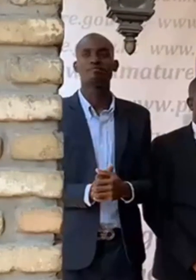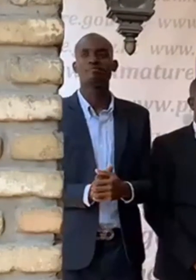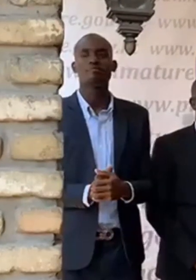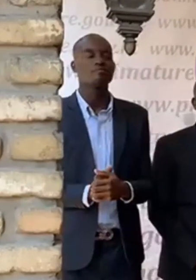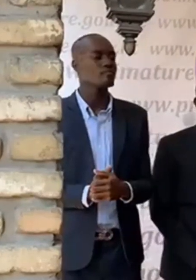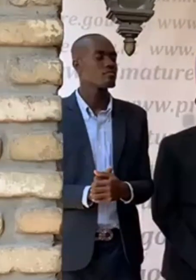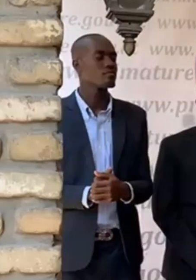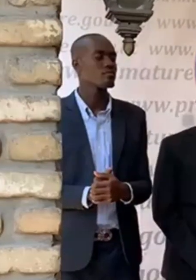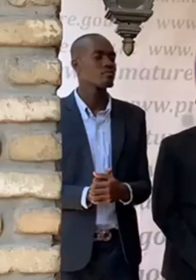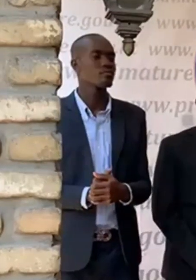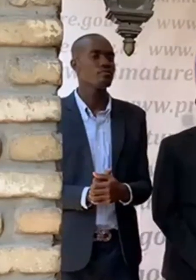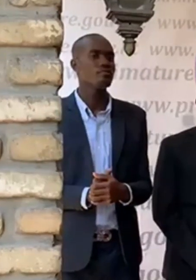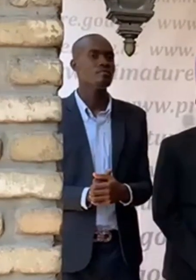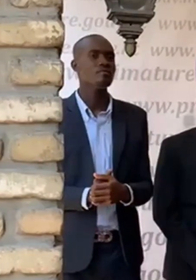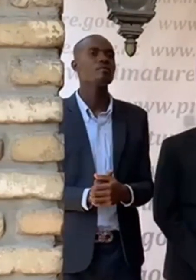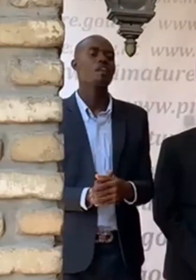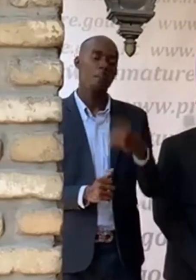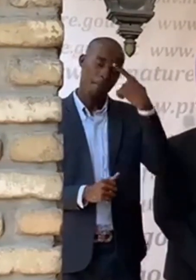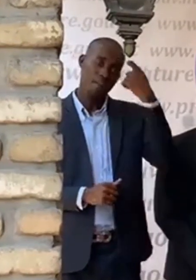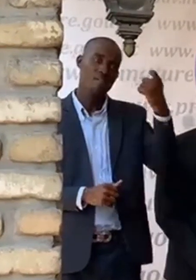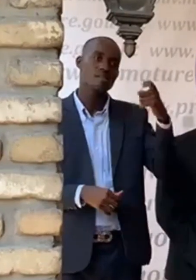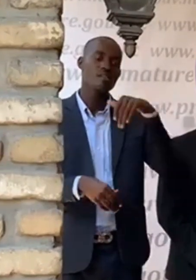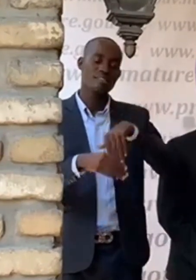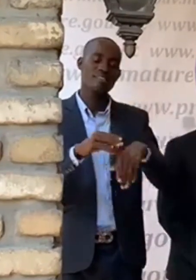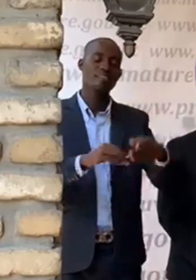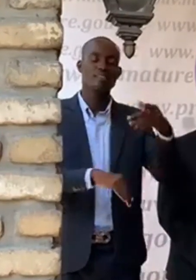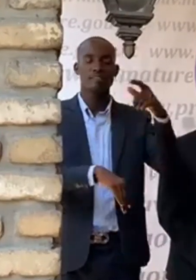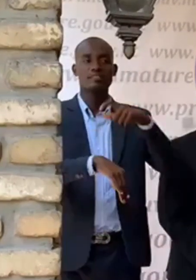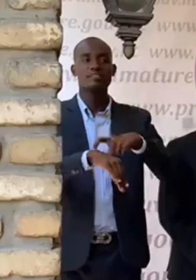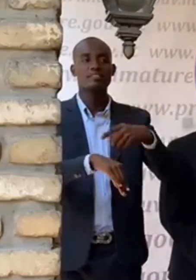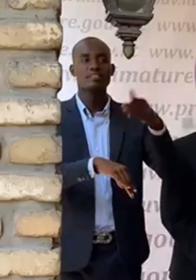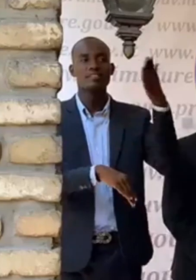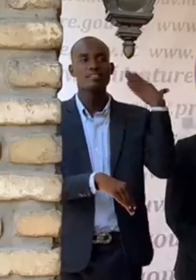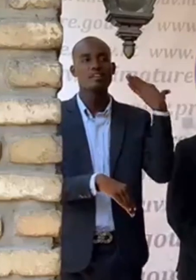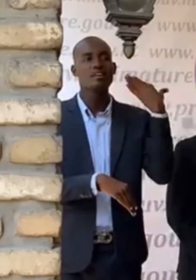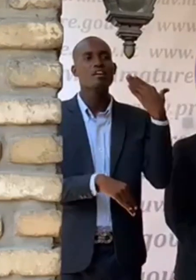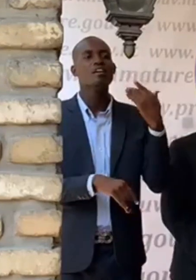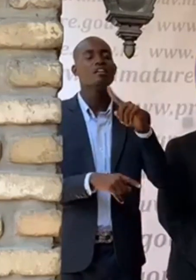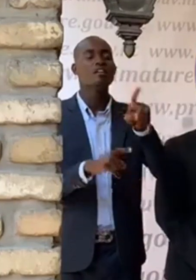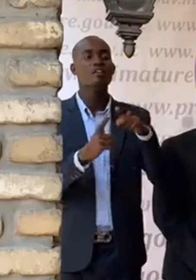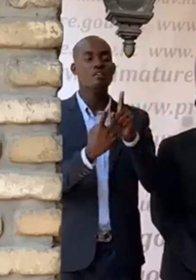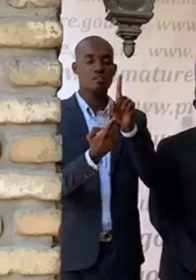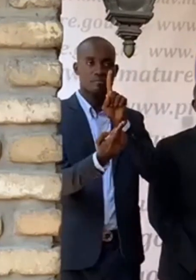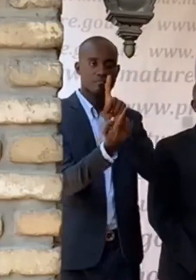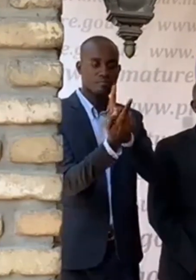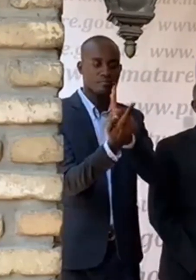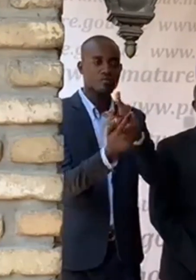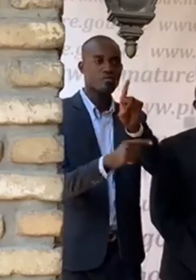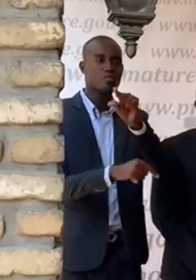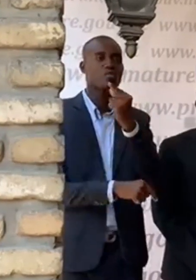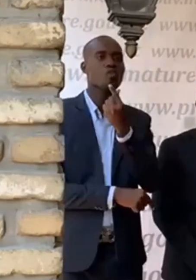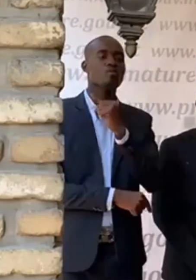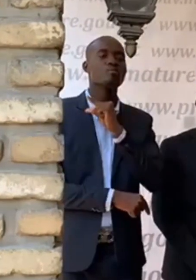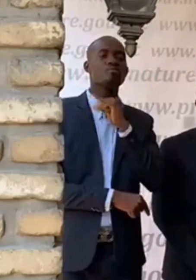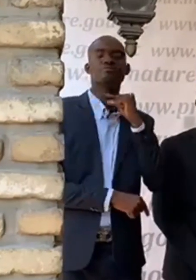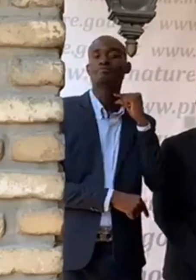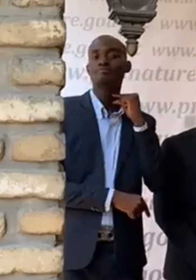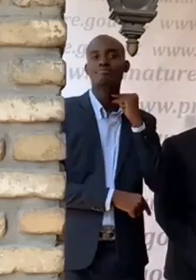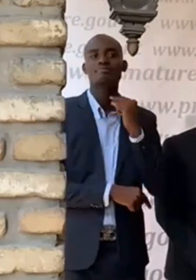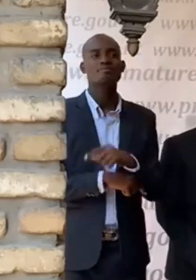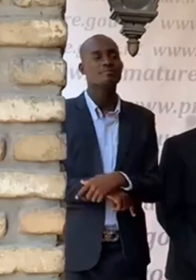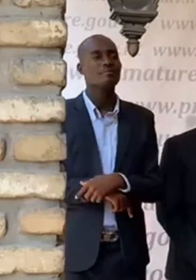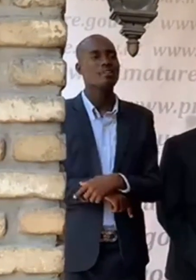opération qui était faite dans le village de Dieu, et nous, le premier ministre tout lui-même, toujours a annoncé que il a travaillé avec